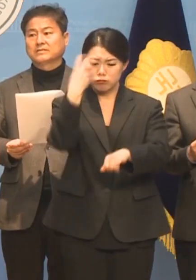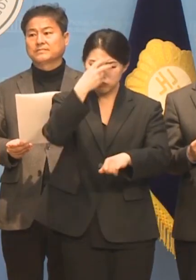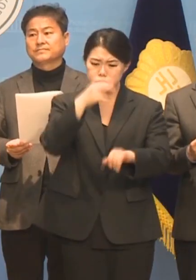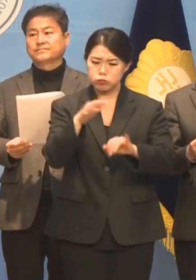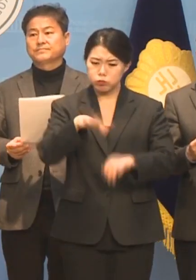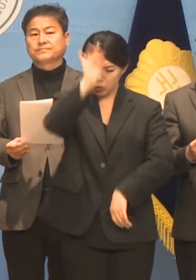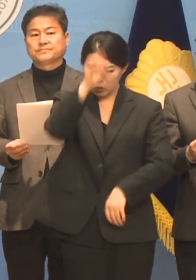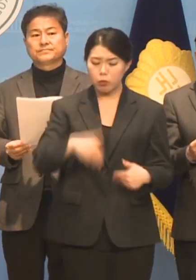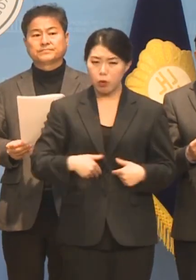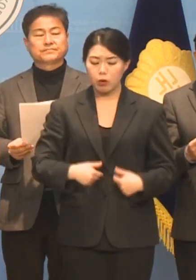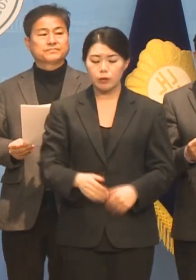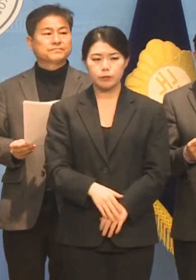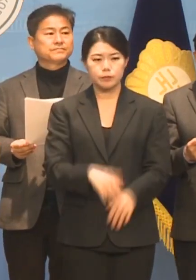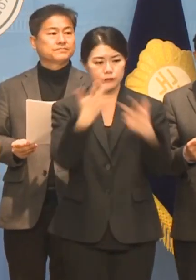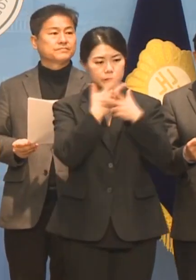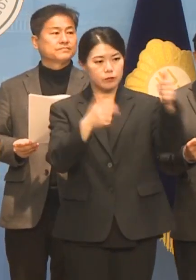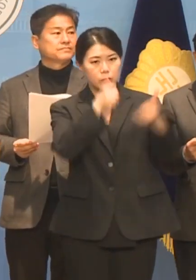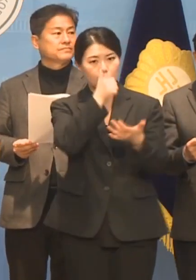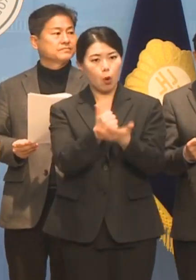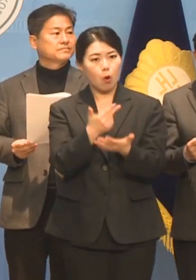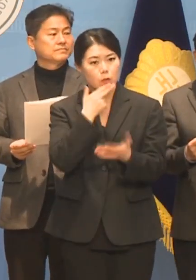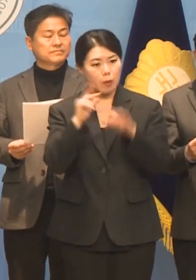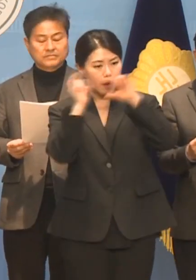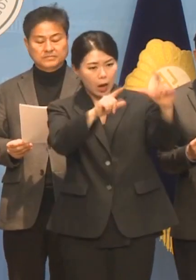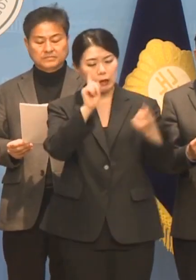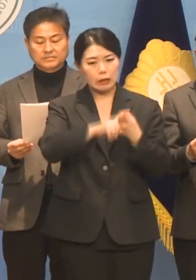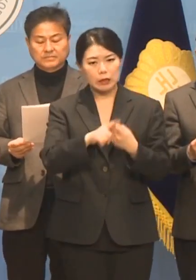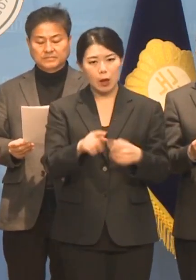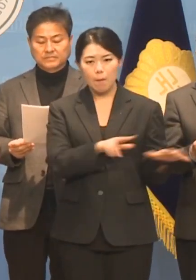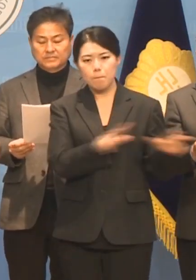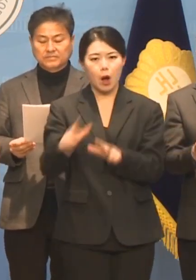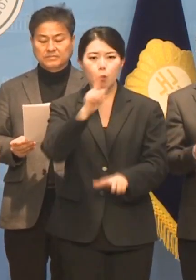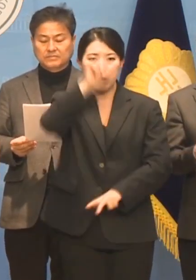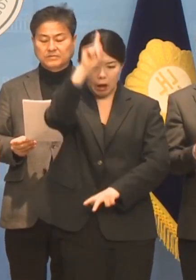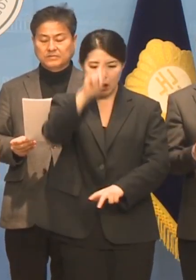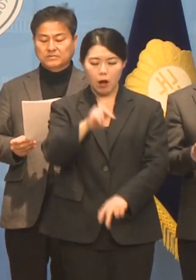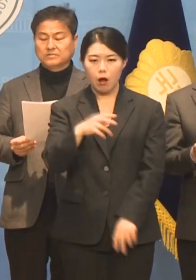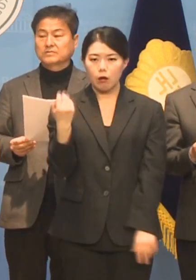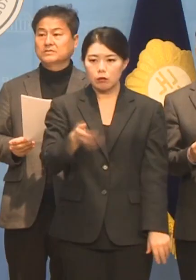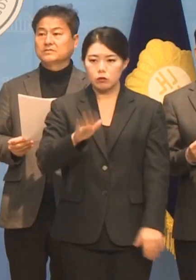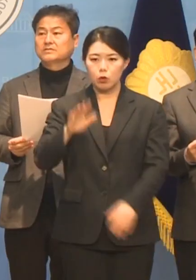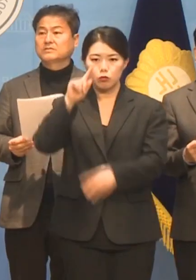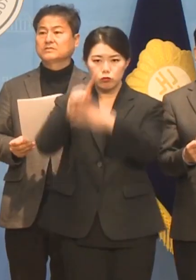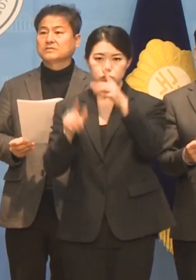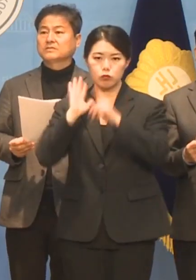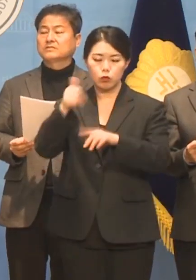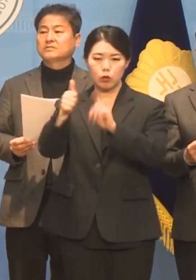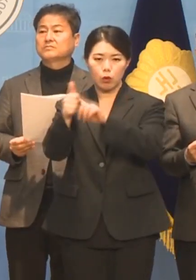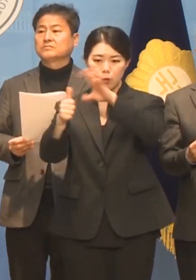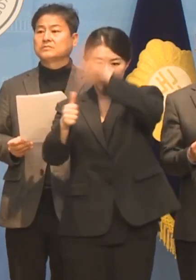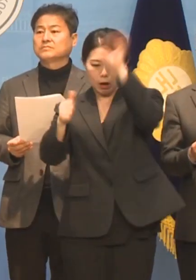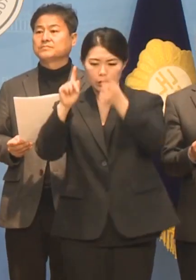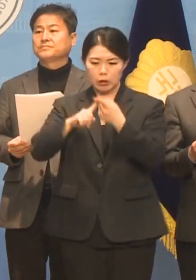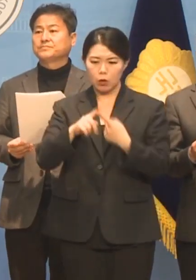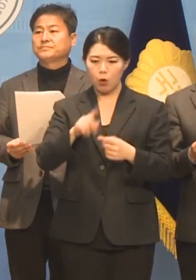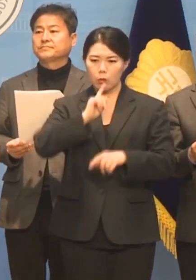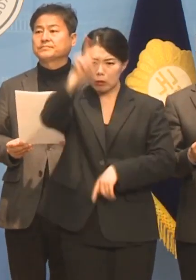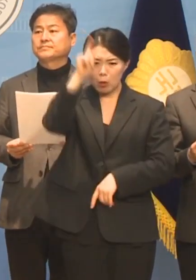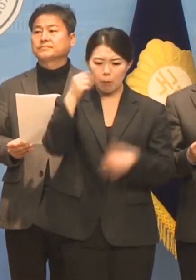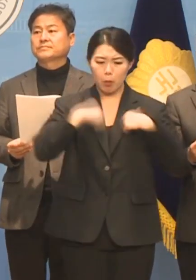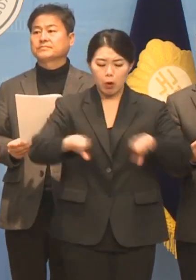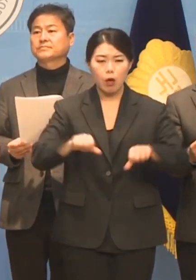아닙니까? 이재명 대표 무죄엔 즉시 상고하면서 윤석열 구속 취소엔 즉시 항고를 포기하는